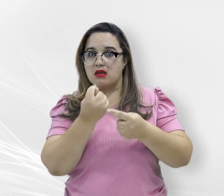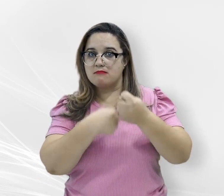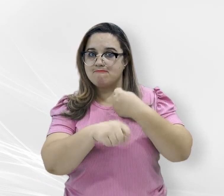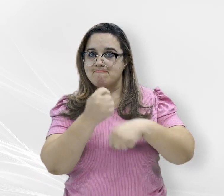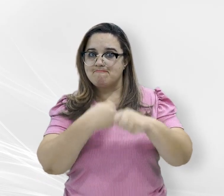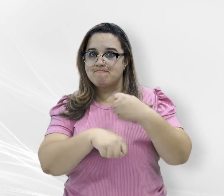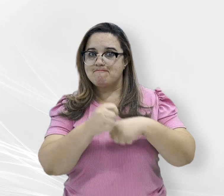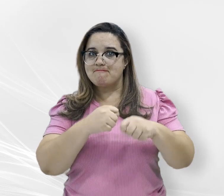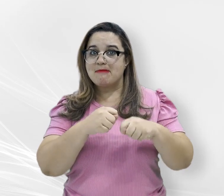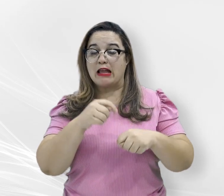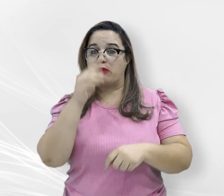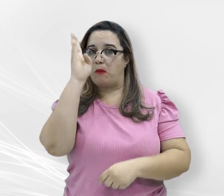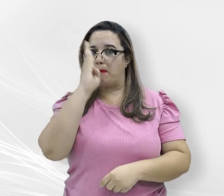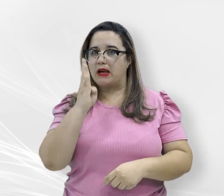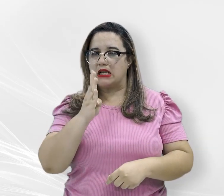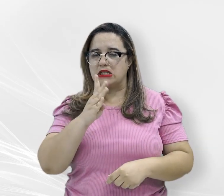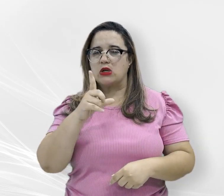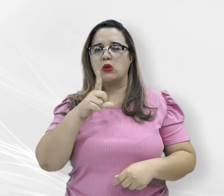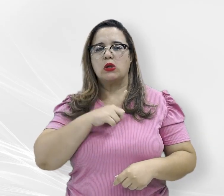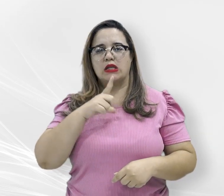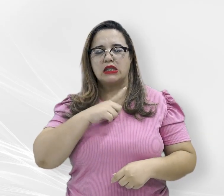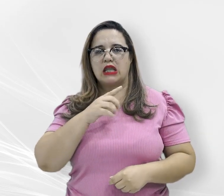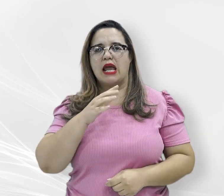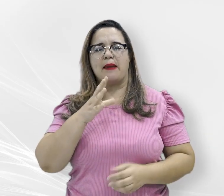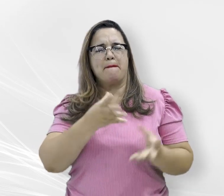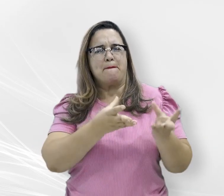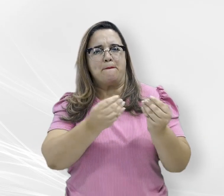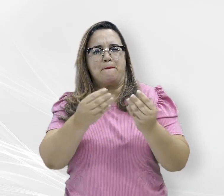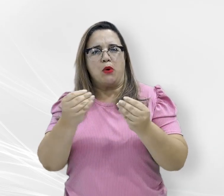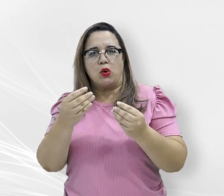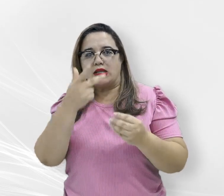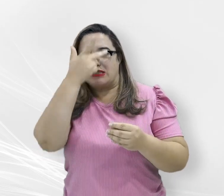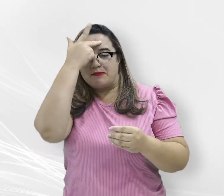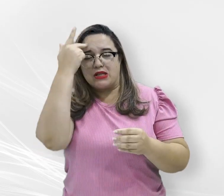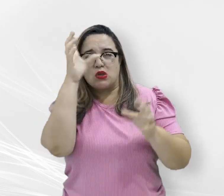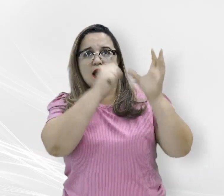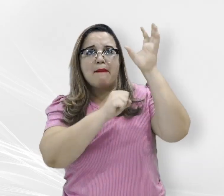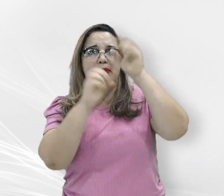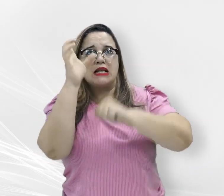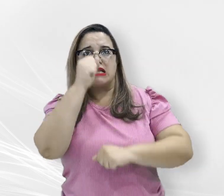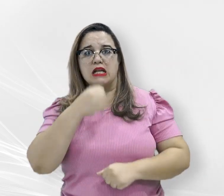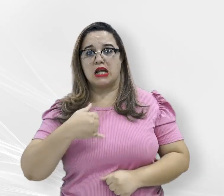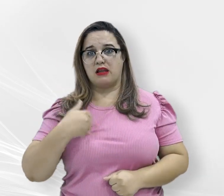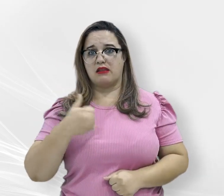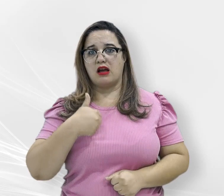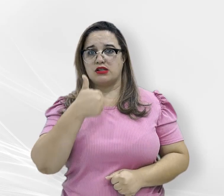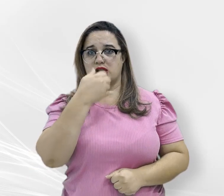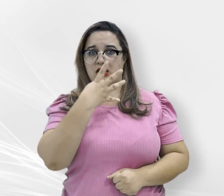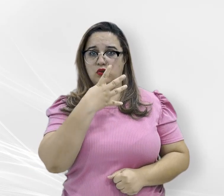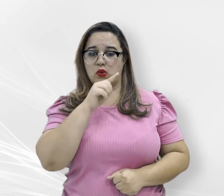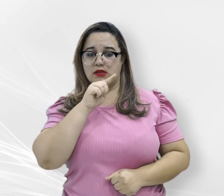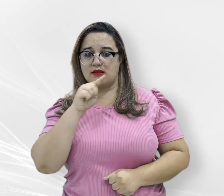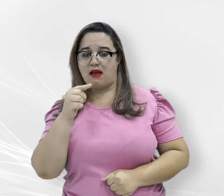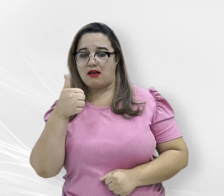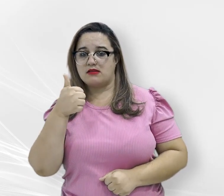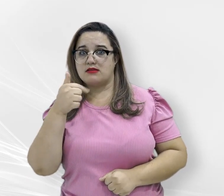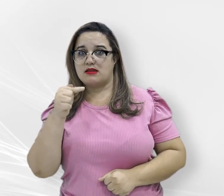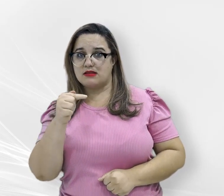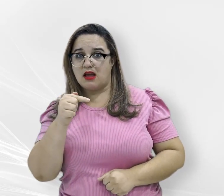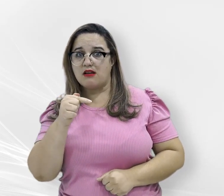mil aprendizes contratados, sendo boa parte deles adolescentes entre 14 e 17 anos. Levando em conta apenas o